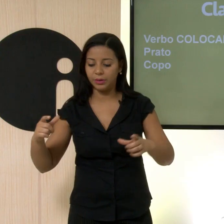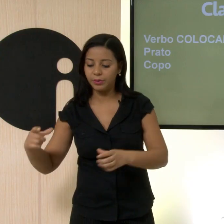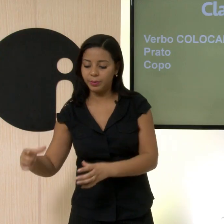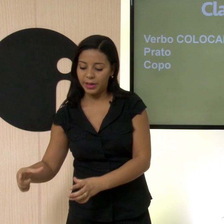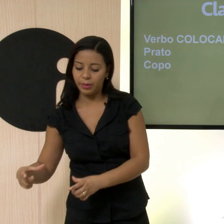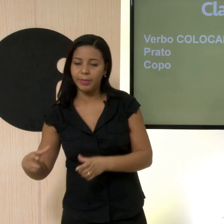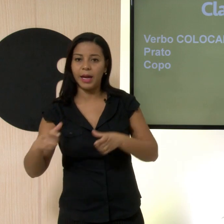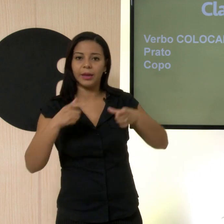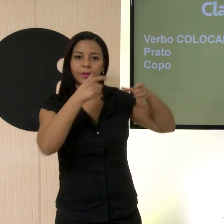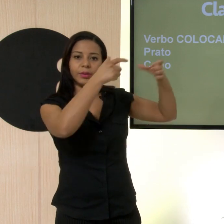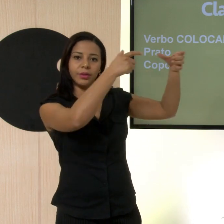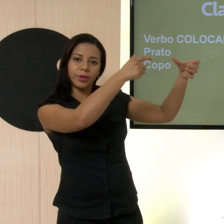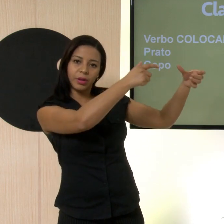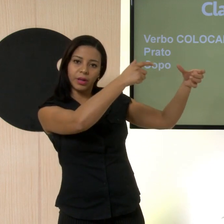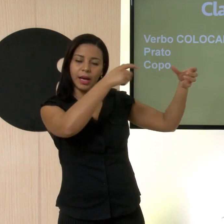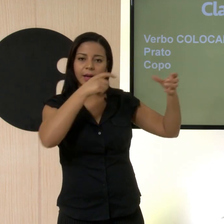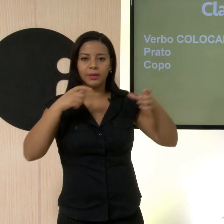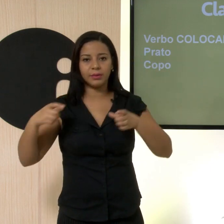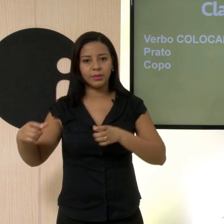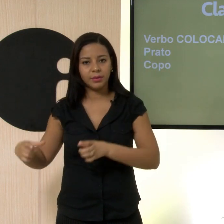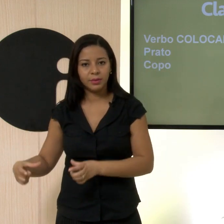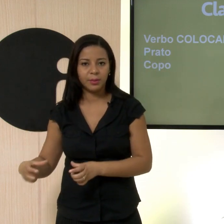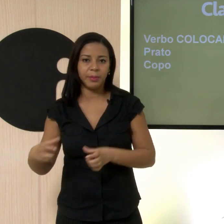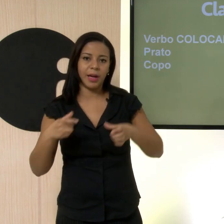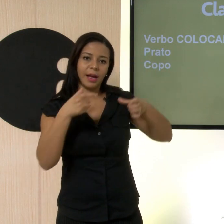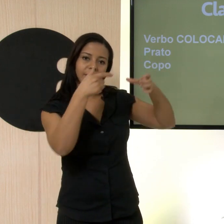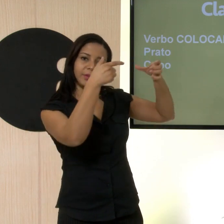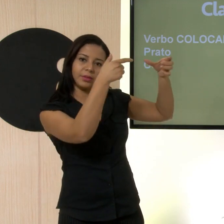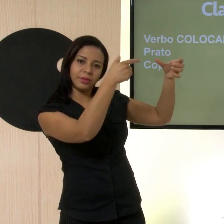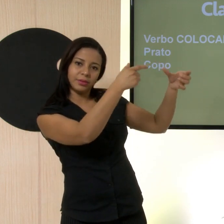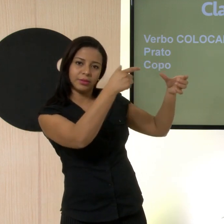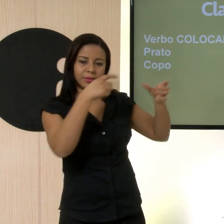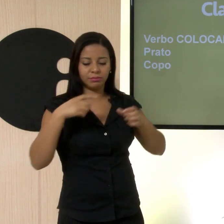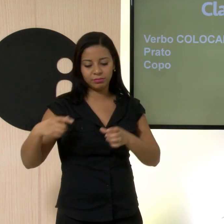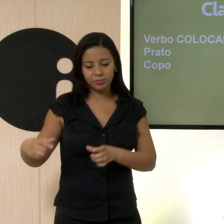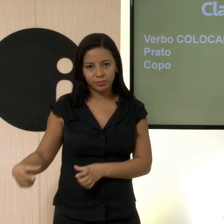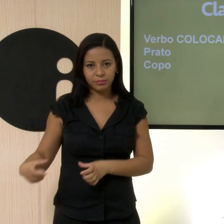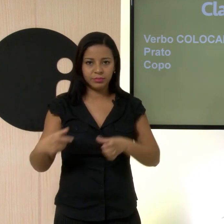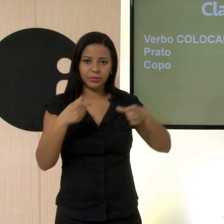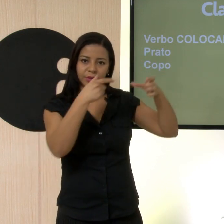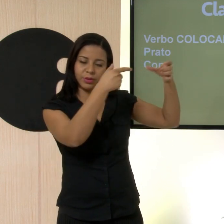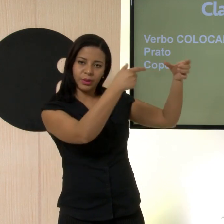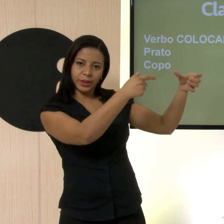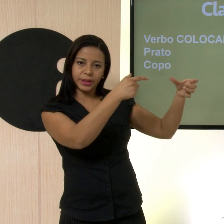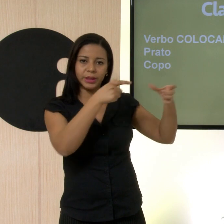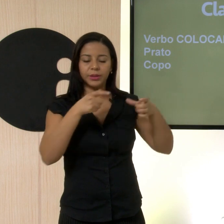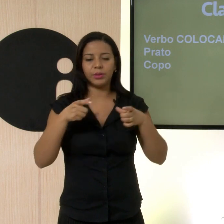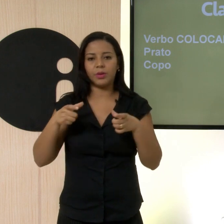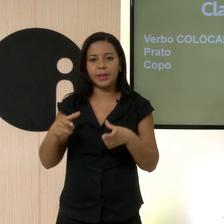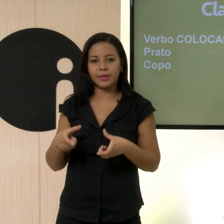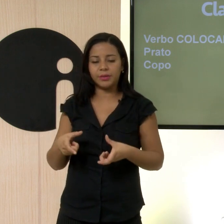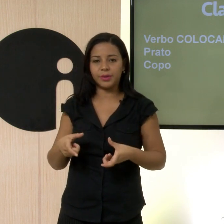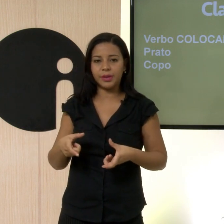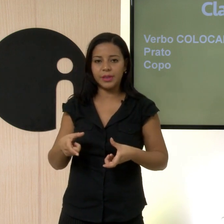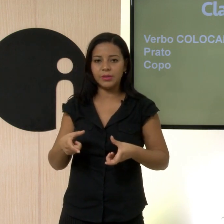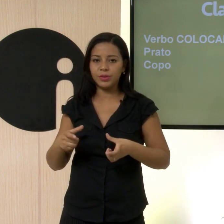Então, vou pegar o prato e eu vou colocar. Prato. E vou colocando com essa configuração